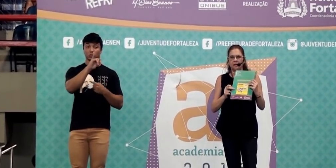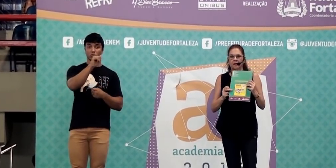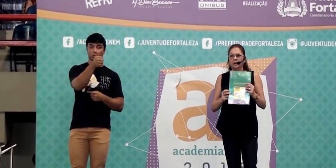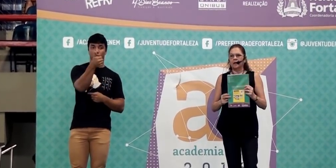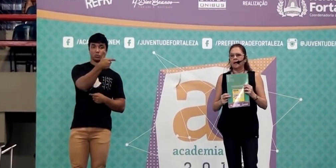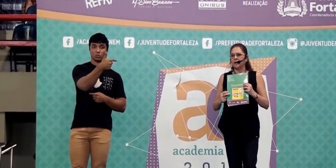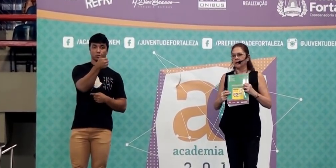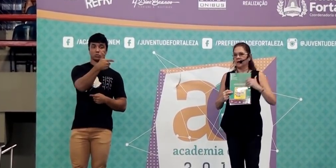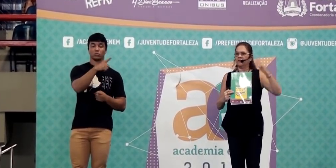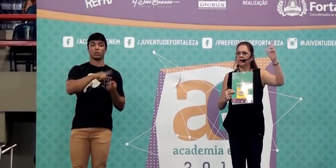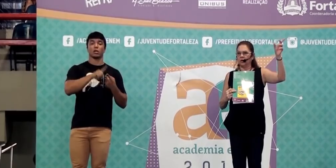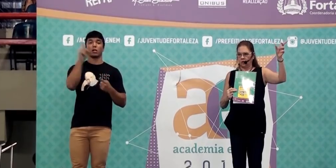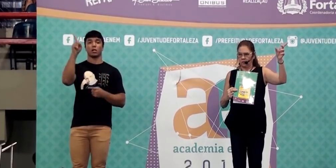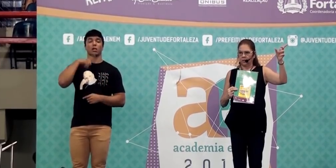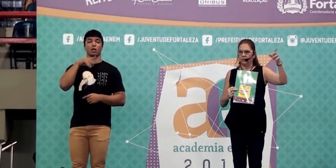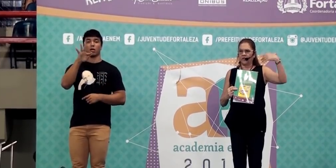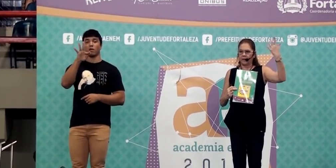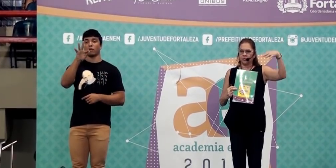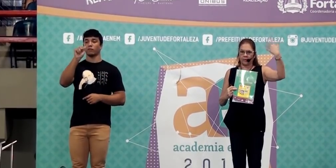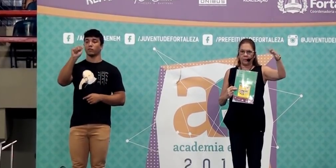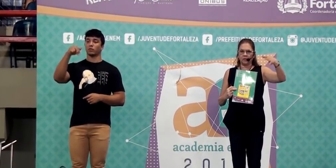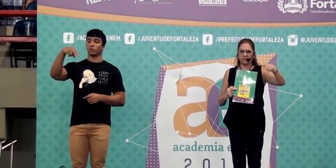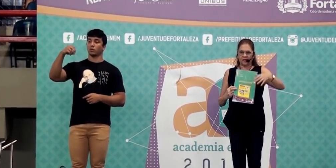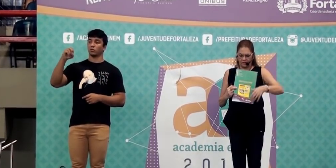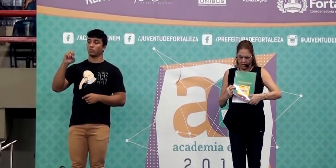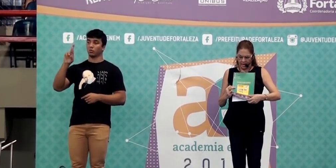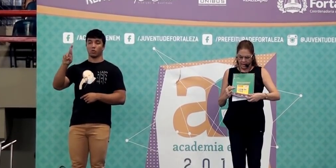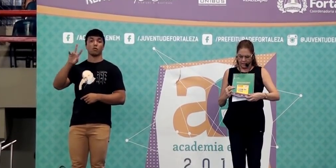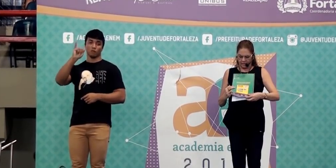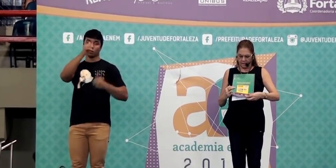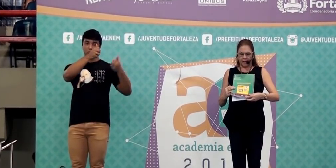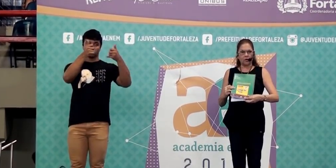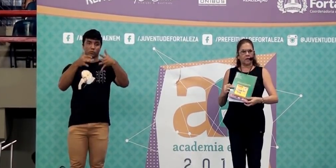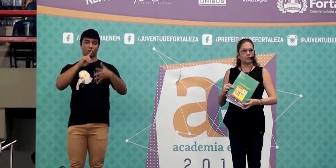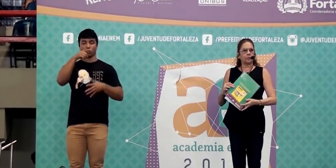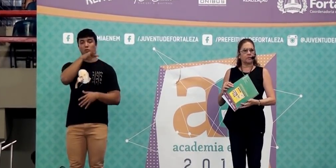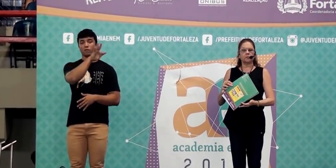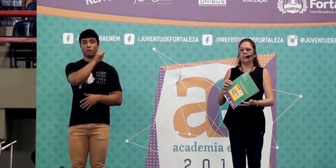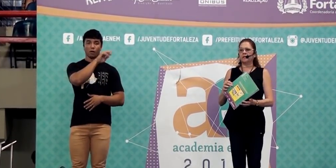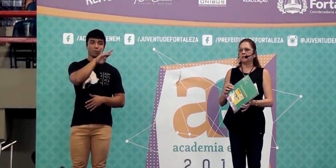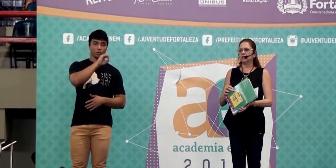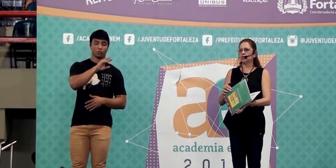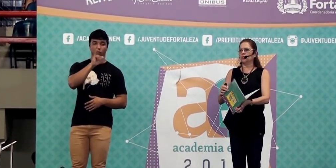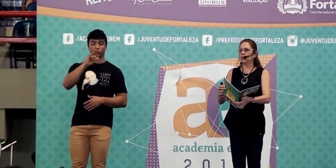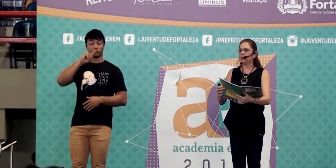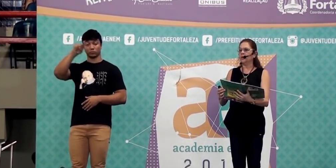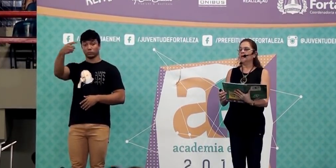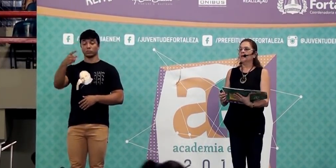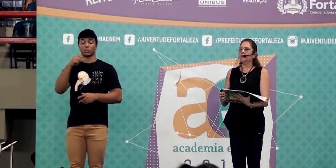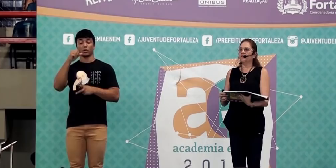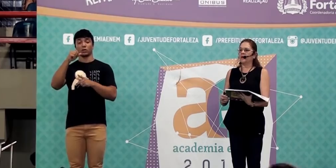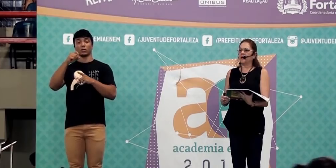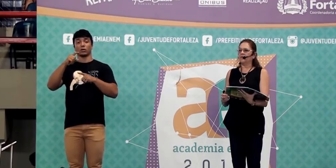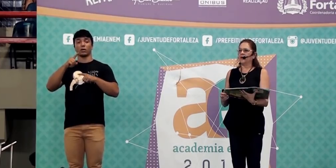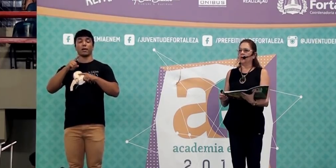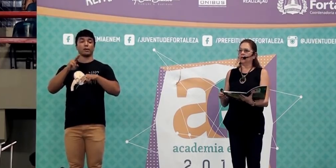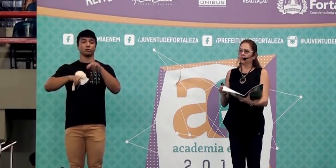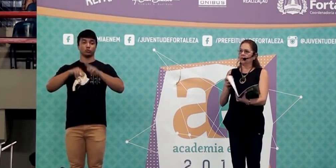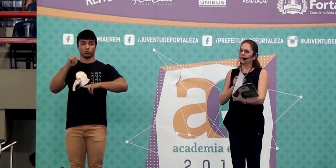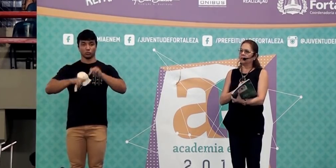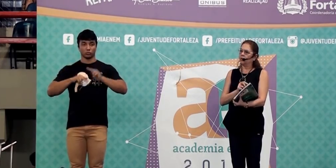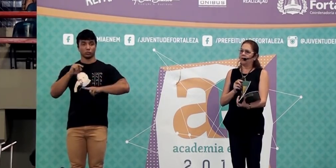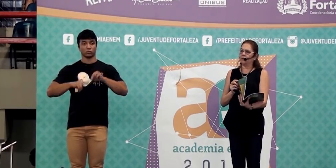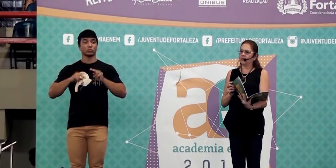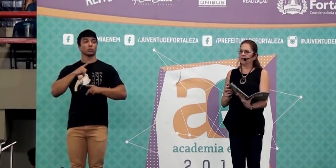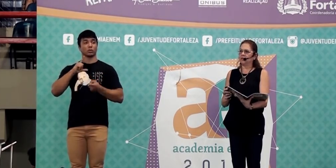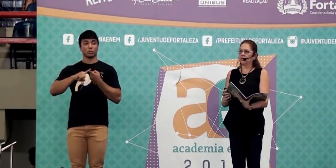12, lá na FANOR. O Fábio depois vai falar que vai ser agora no próximo mês de junho e vai haver